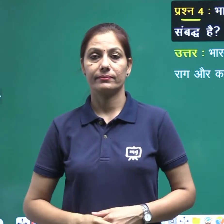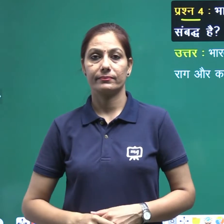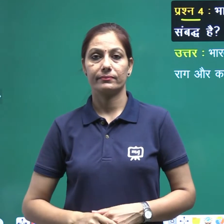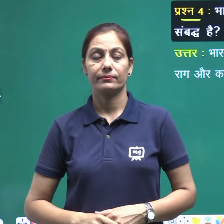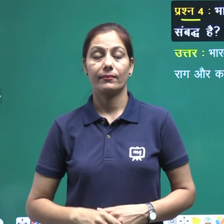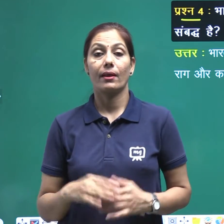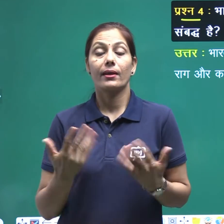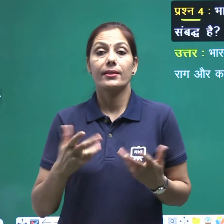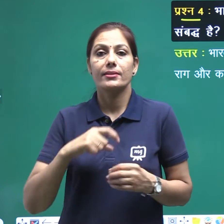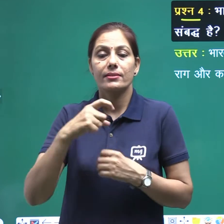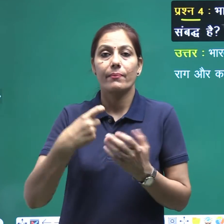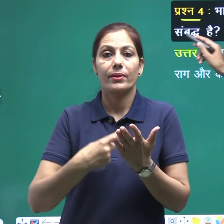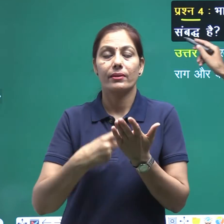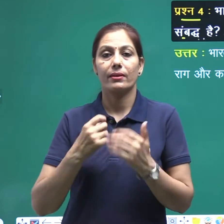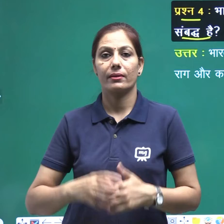किससे संबद्ध है?